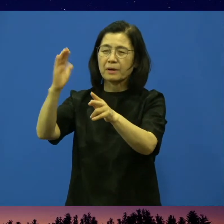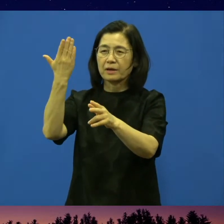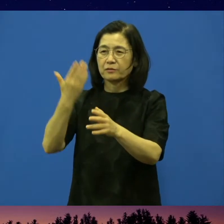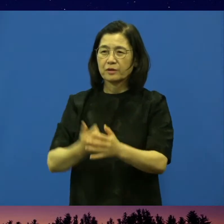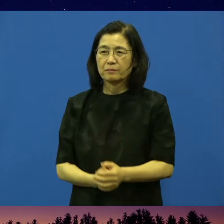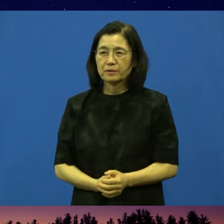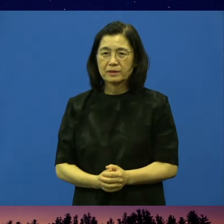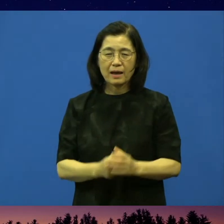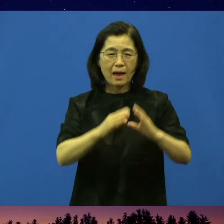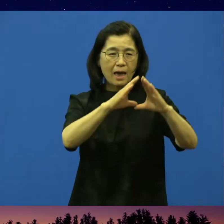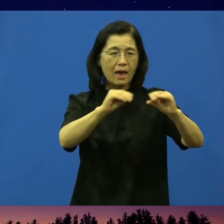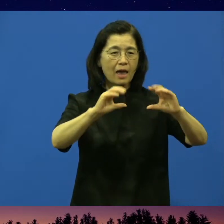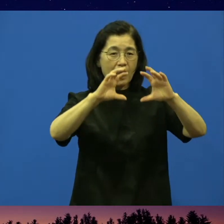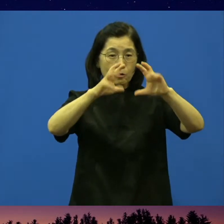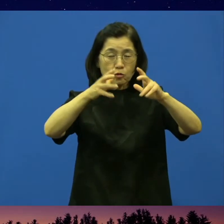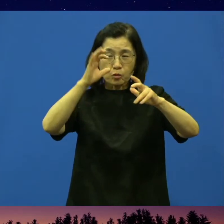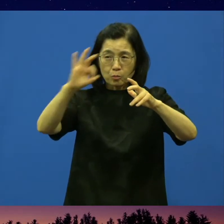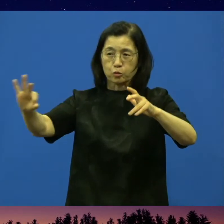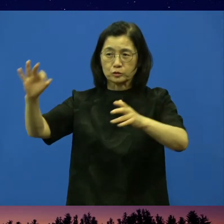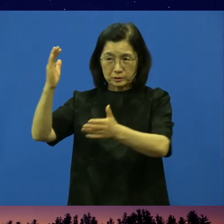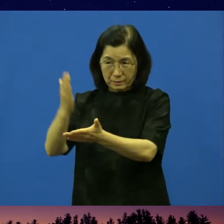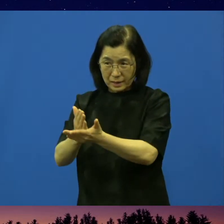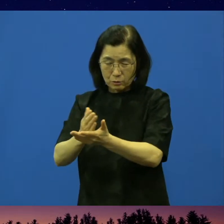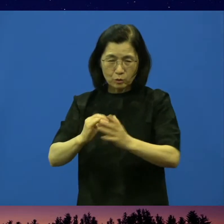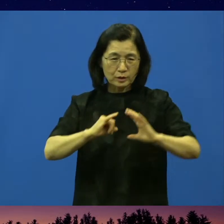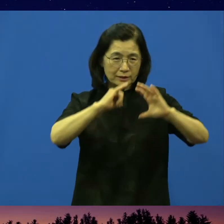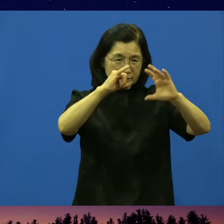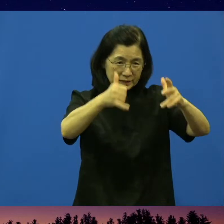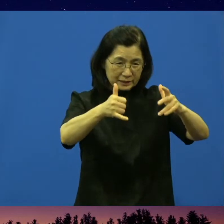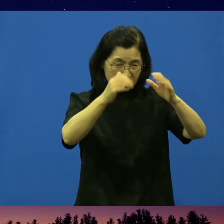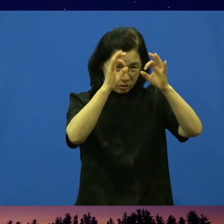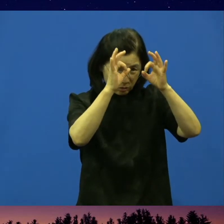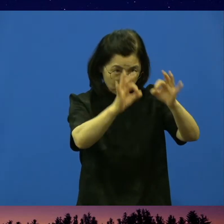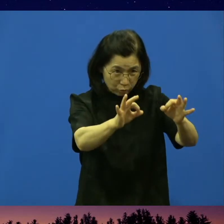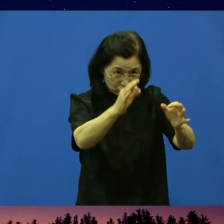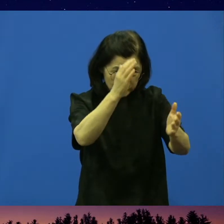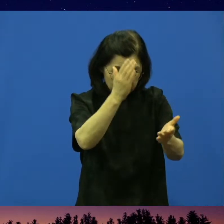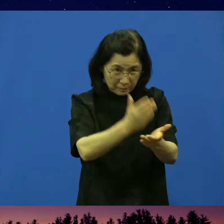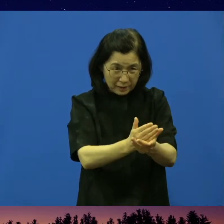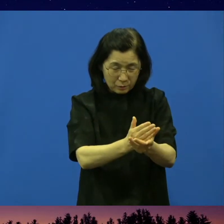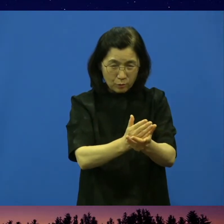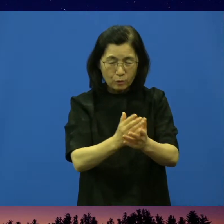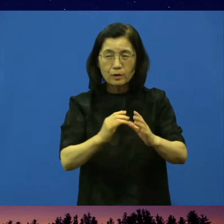애고를 바라보면 안 돼요, 여러분. 세상에 많은 것들이 나를 유혹하고